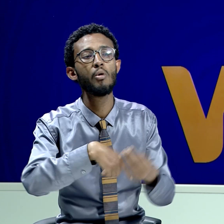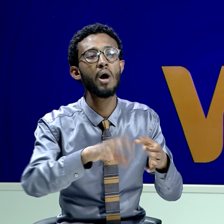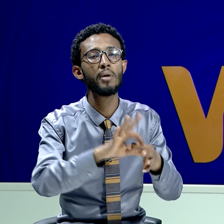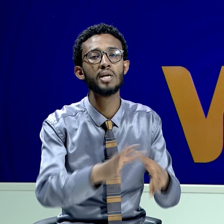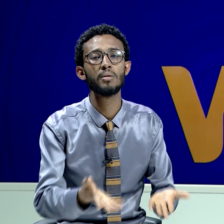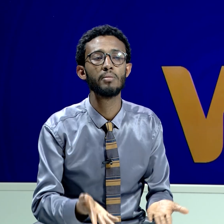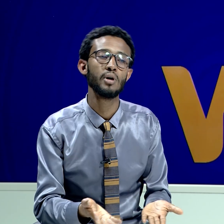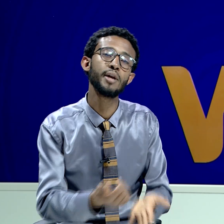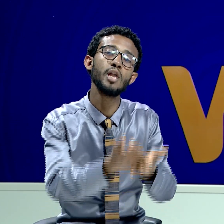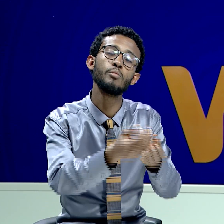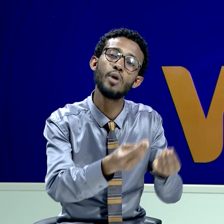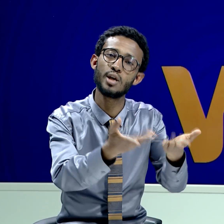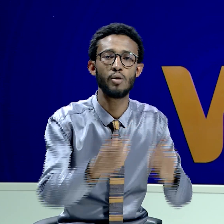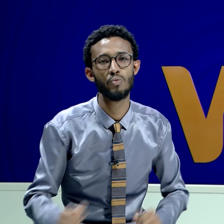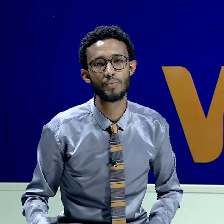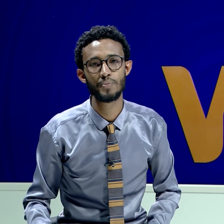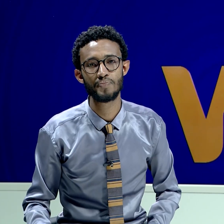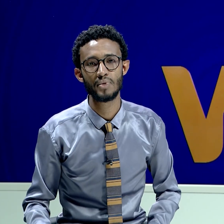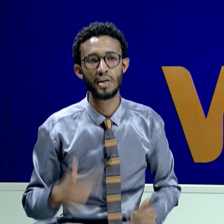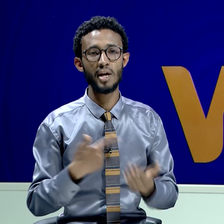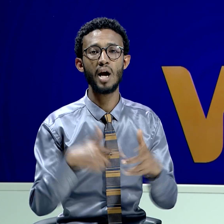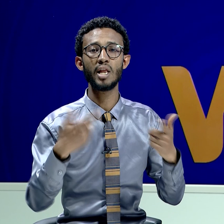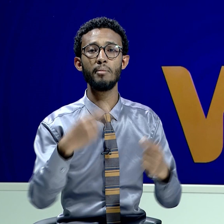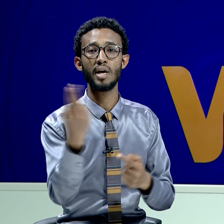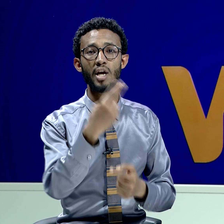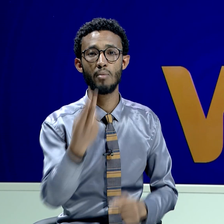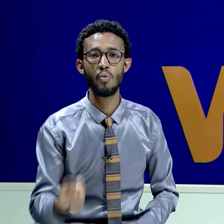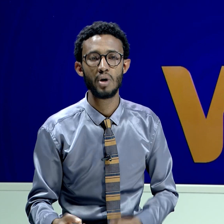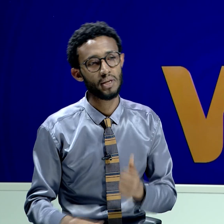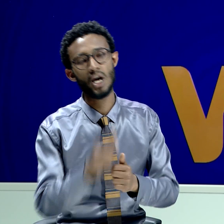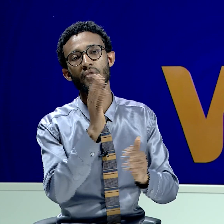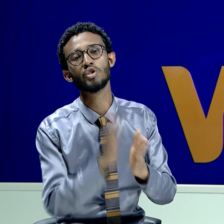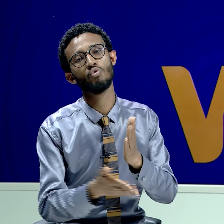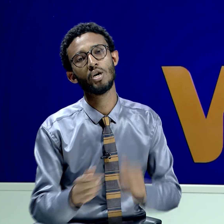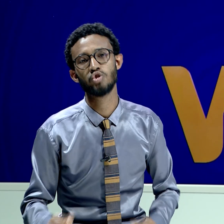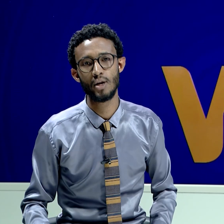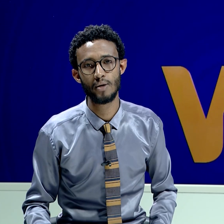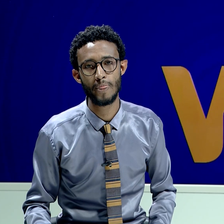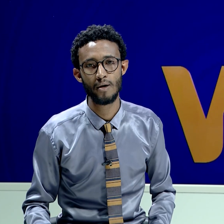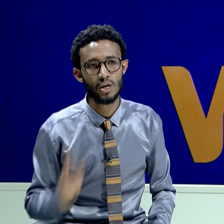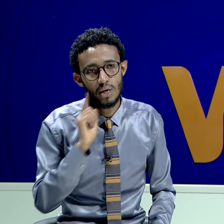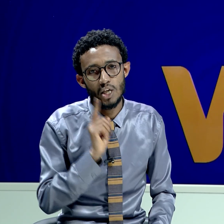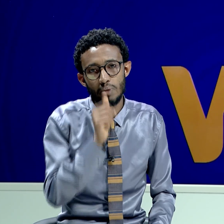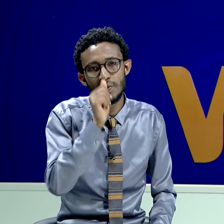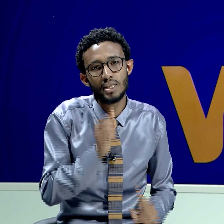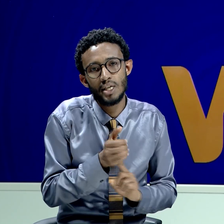ما بريس أداني بلوي ساتلو ين أقدر من تاتك مو تكاد تفتح مو بعد شوي بس هل بيمس تريز